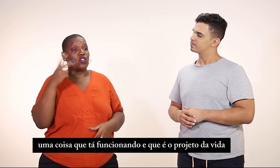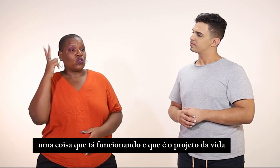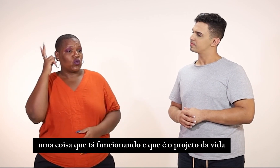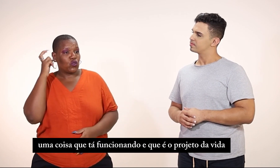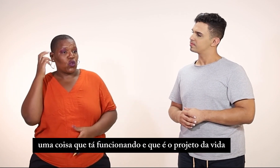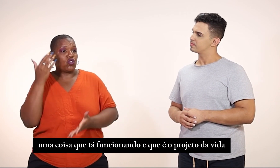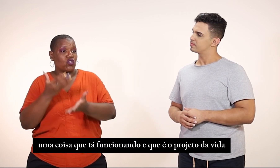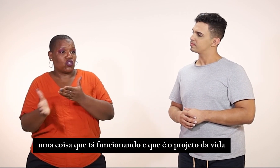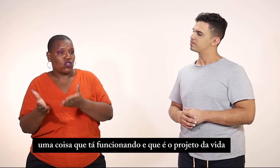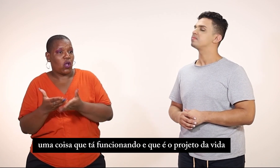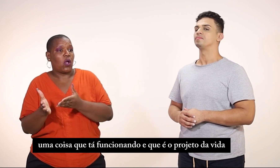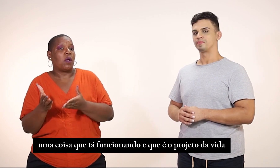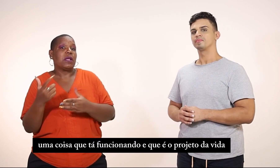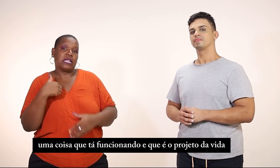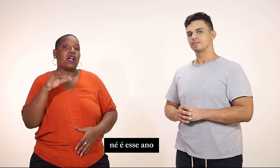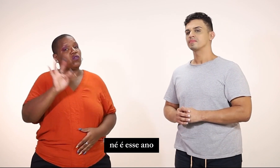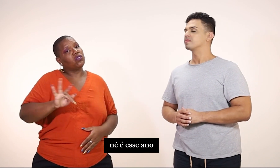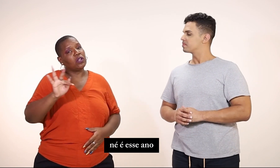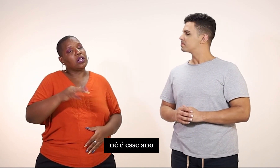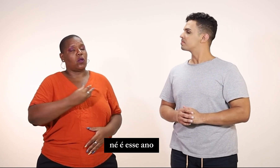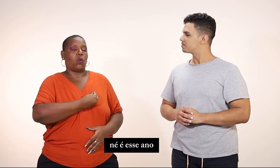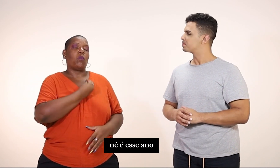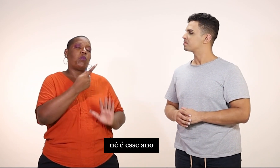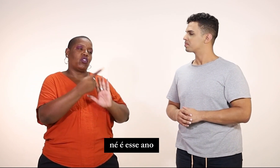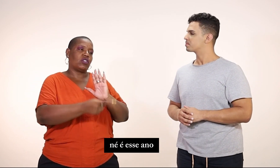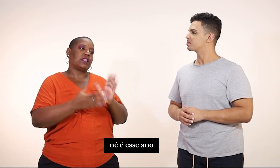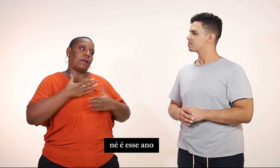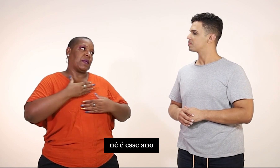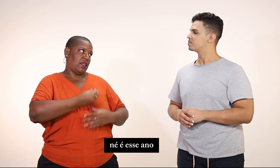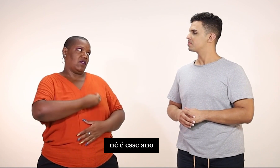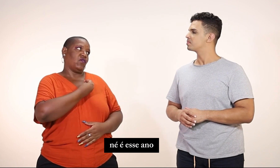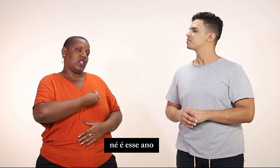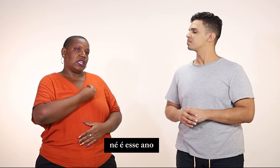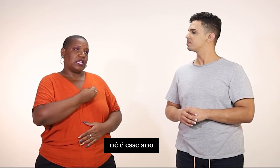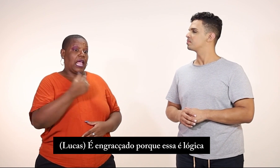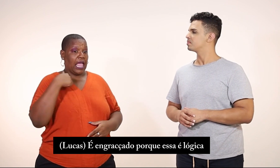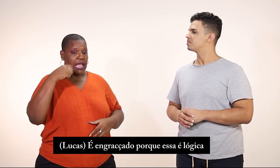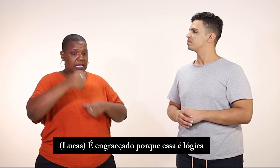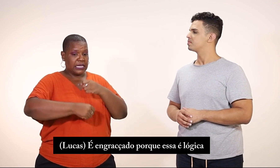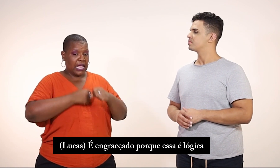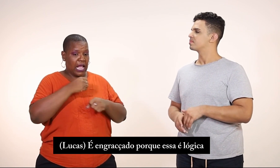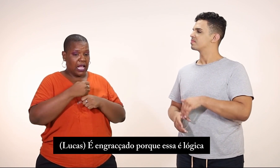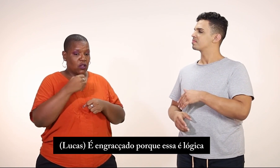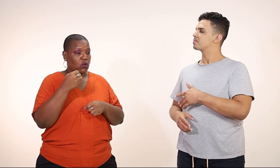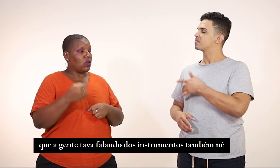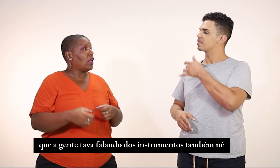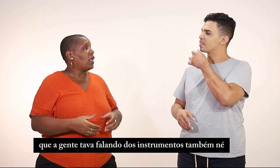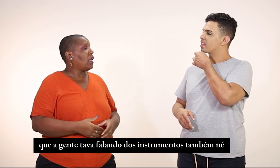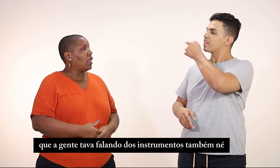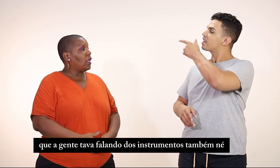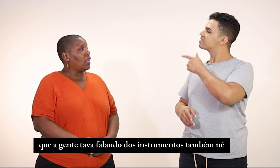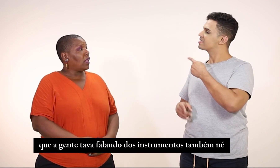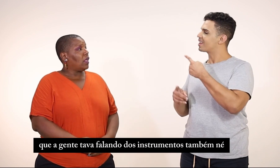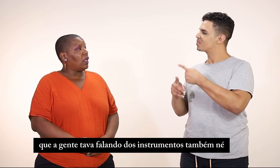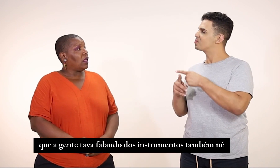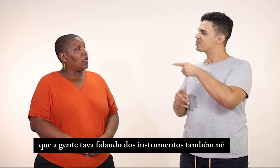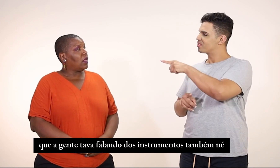que tá funcionando e que é o projeto da vida, né? Esse ano... É engraçado porque é essa lógica que a gente tava falando dos instrumentos também,